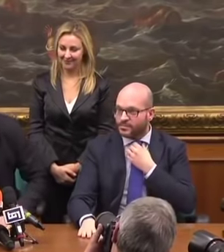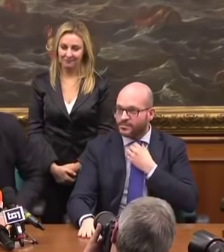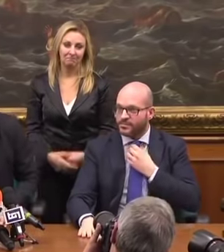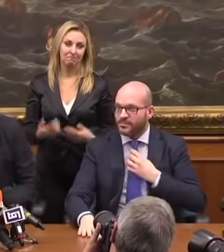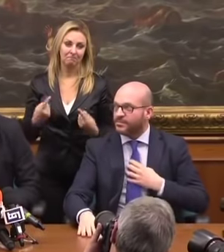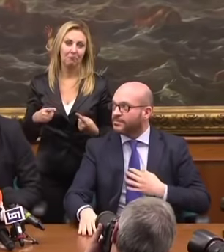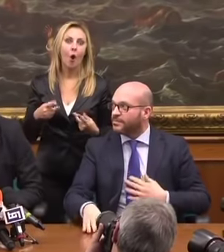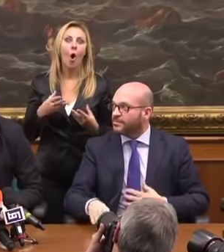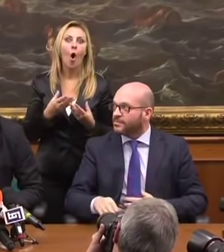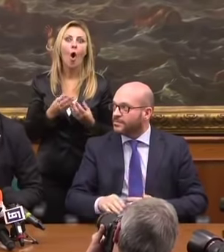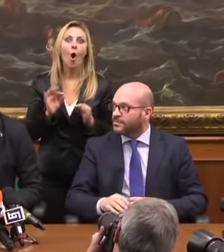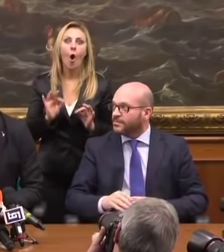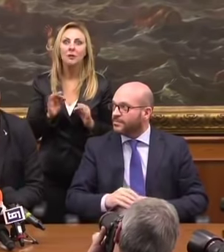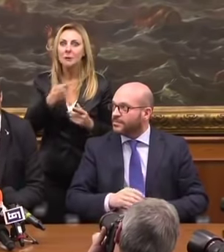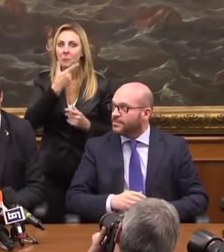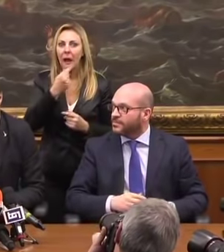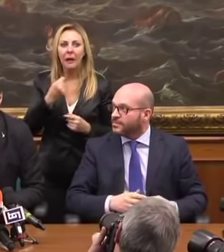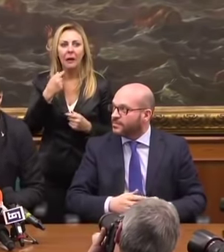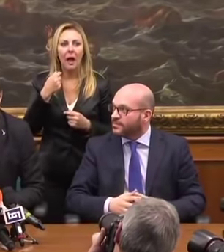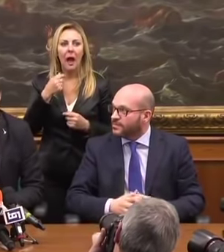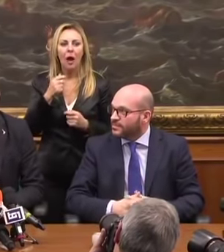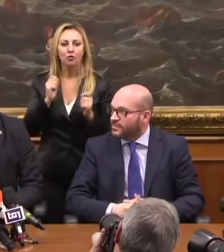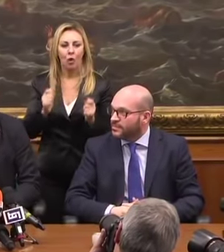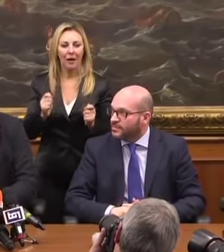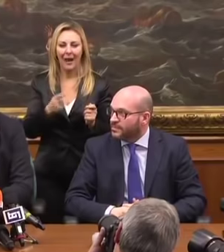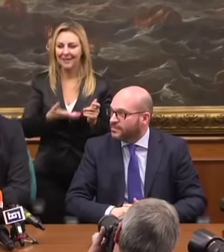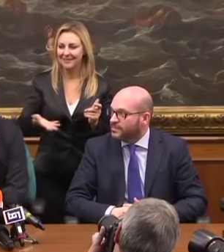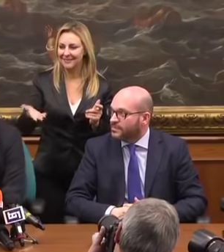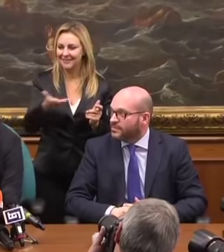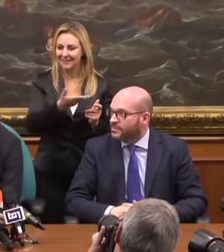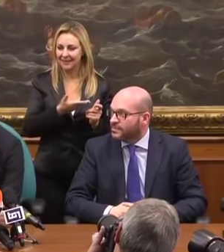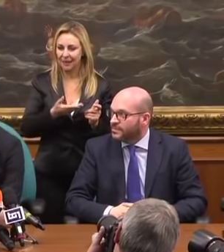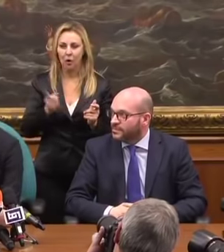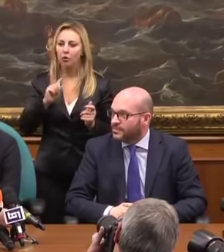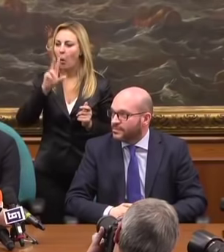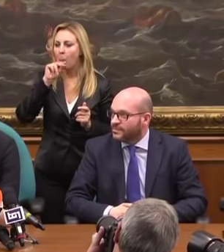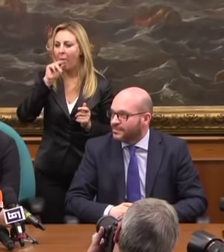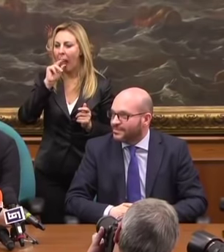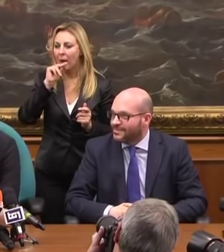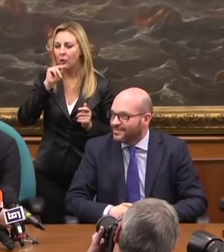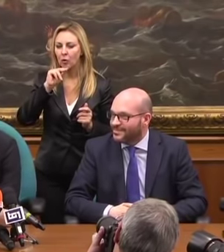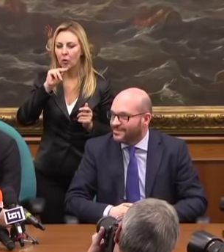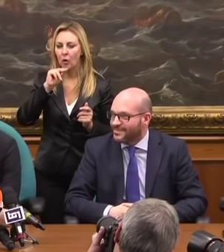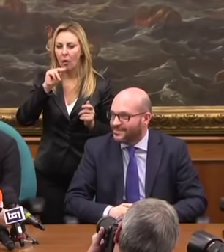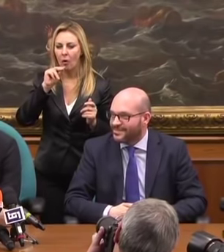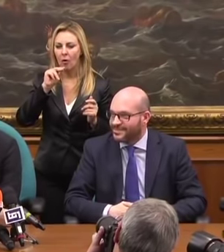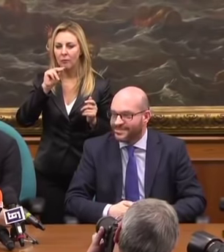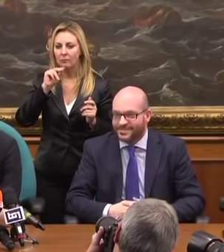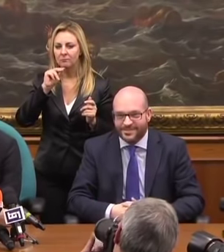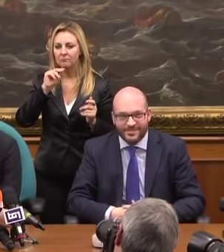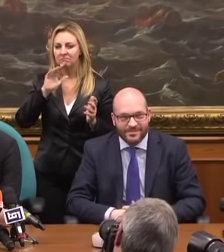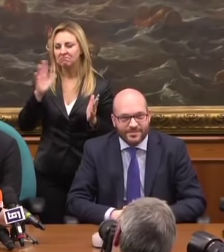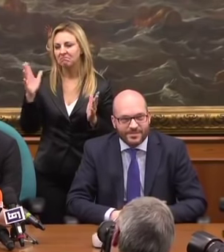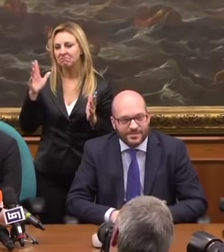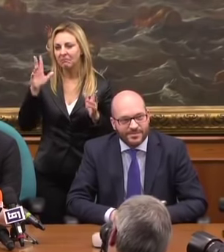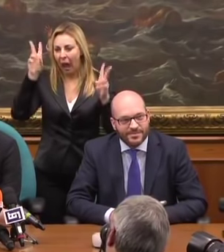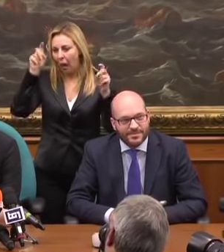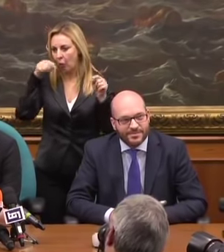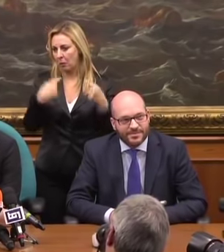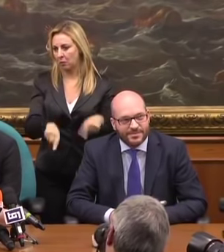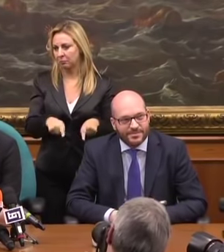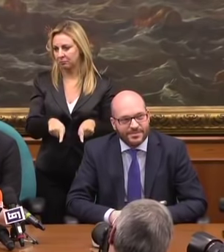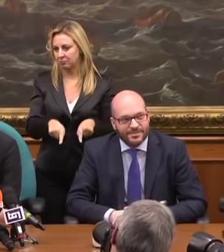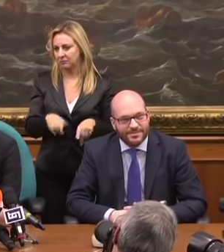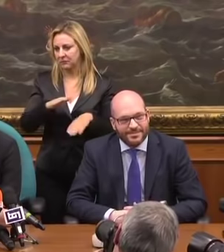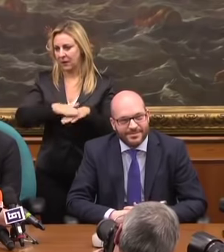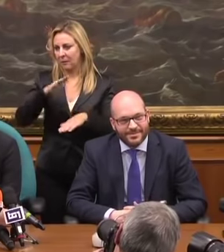Siccome è così bella, io dico ai colleghi giornalisti che ovviamente non parlerò di null'altro che non dell'oggetto di cui stiamo